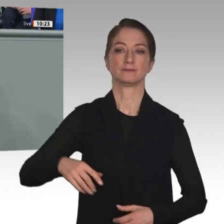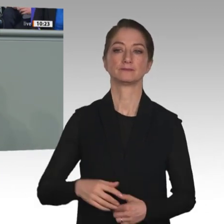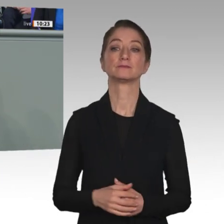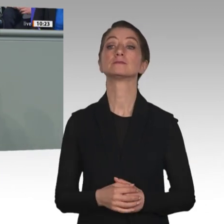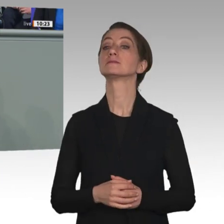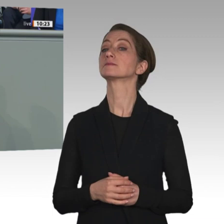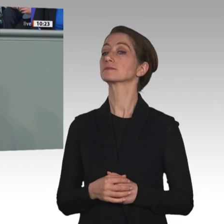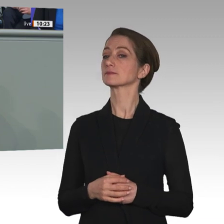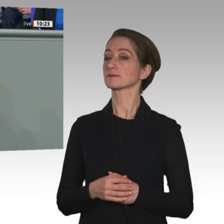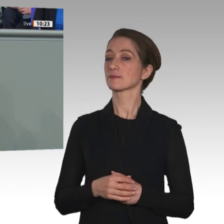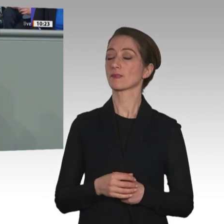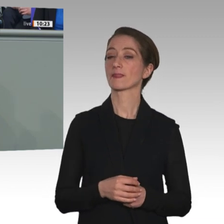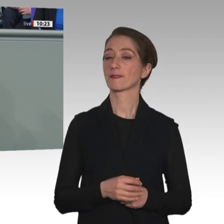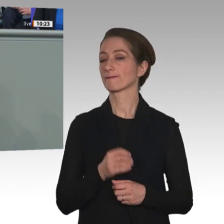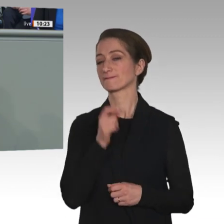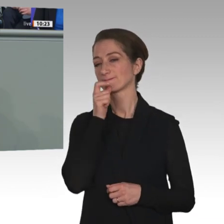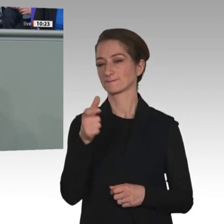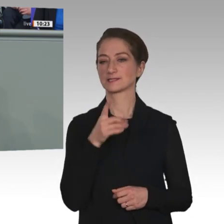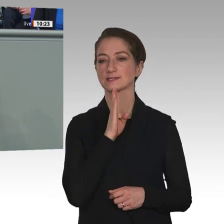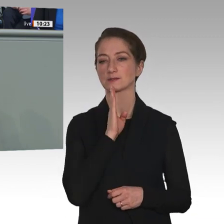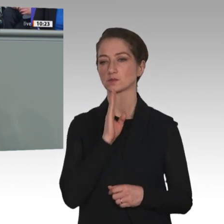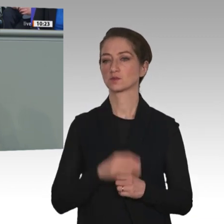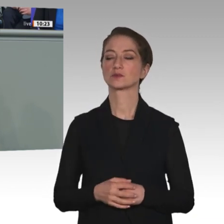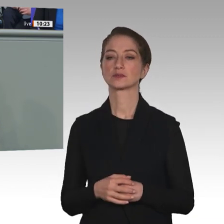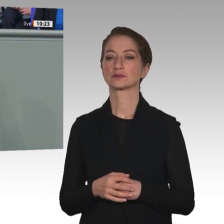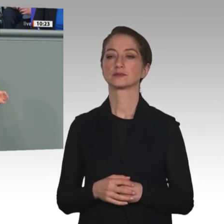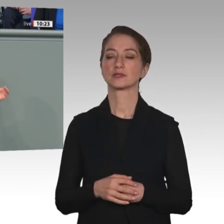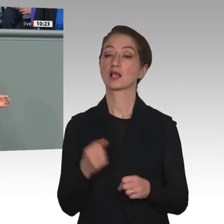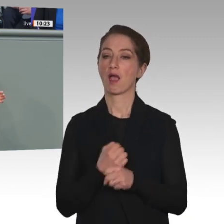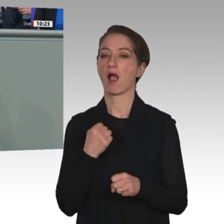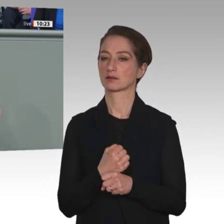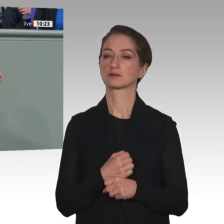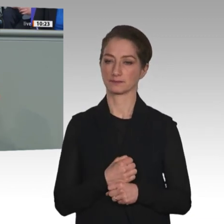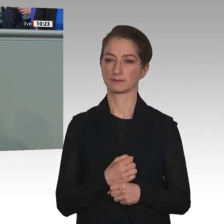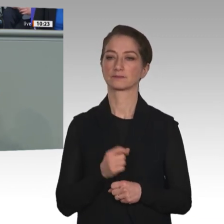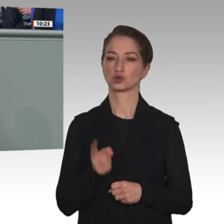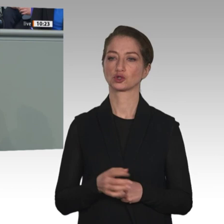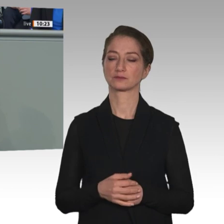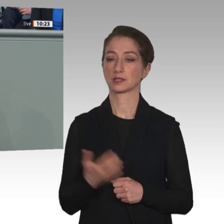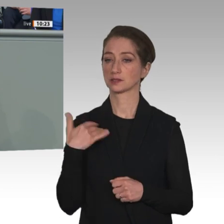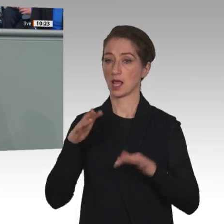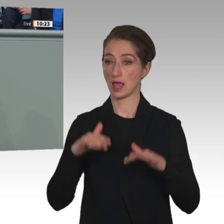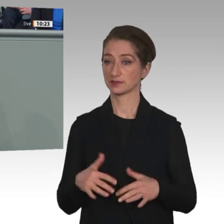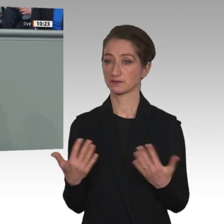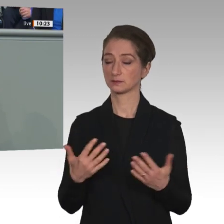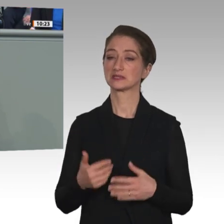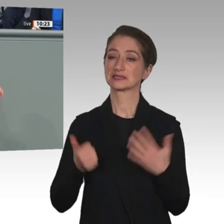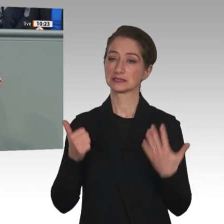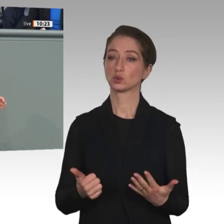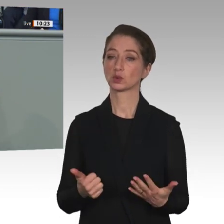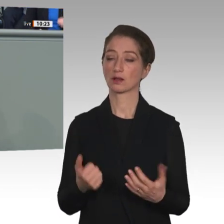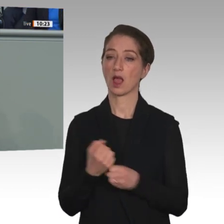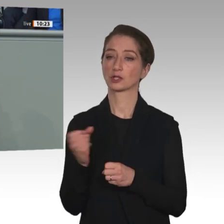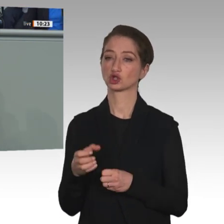in Worten zeigt, sondern in Taten. Und da muss man darauf hinweisen, dass wir erst im letzten Herbst 600 zusätzliche Stellen